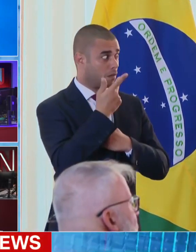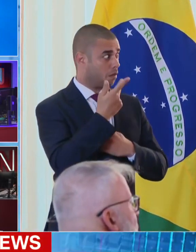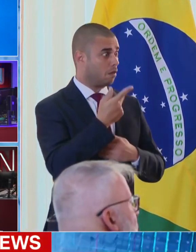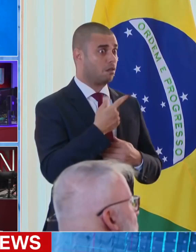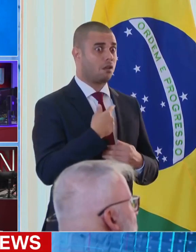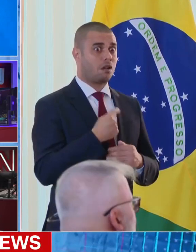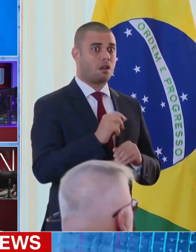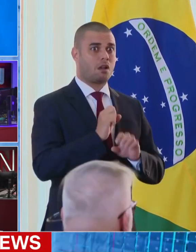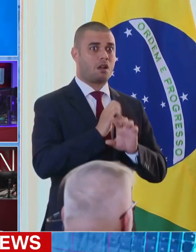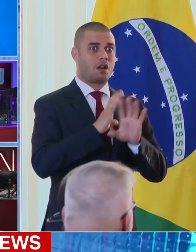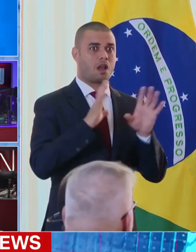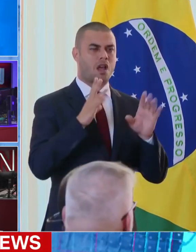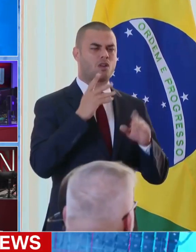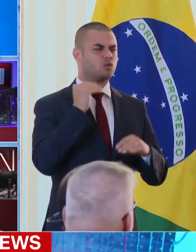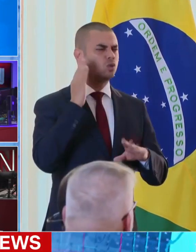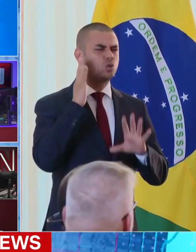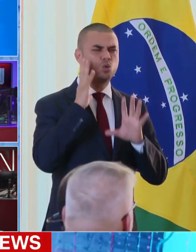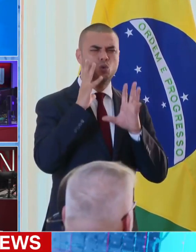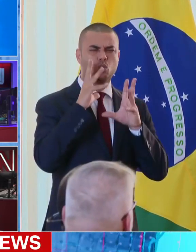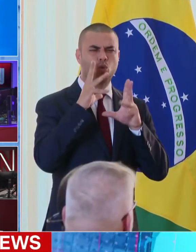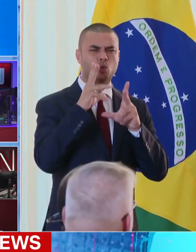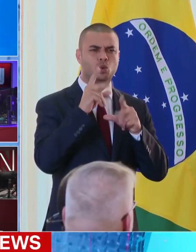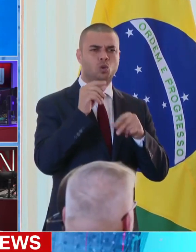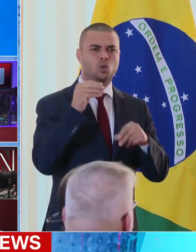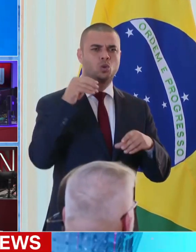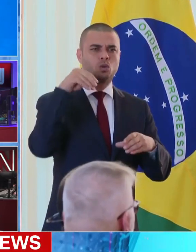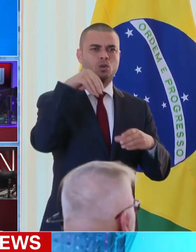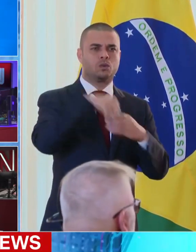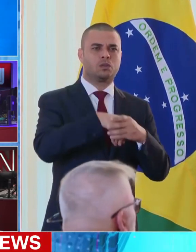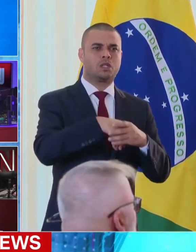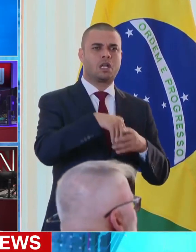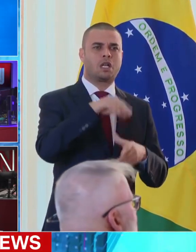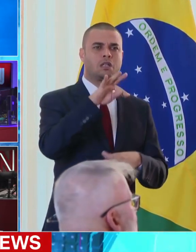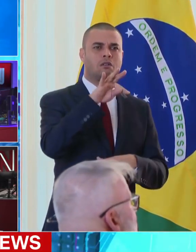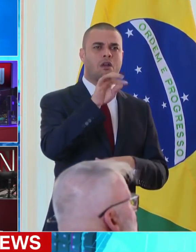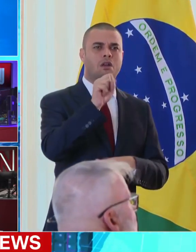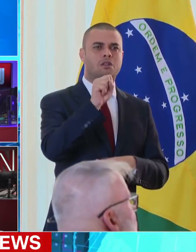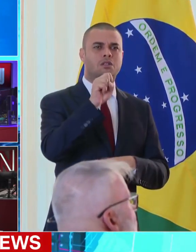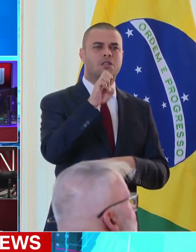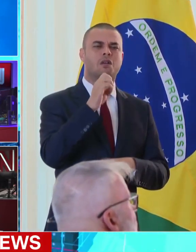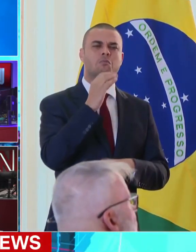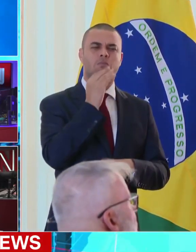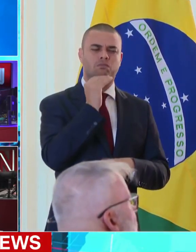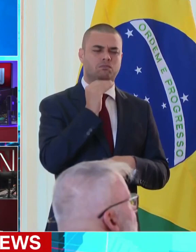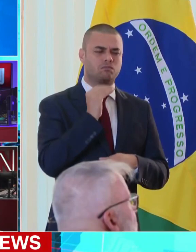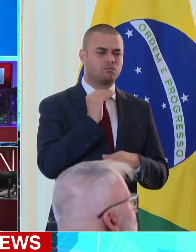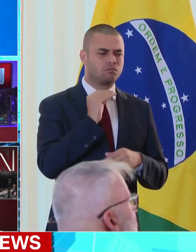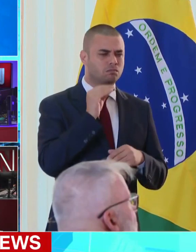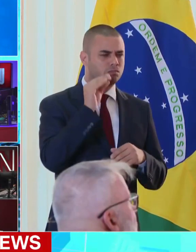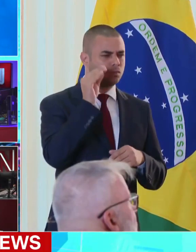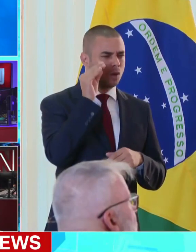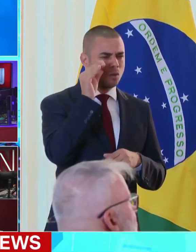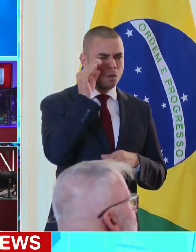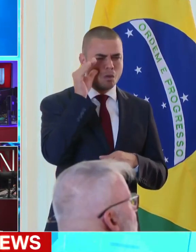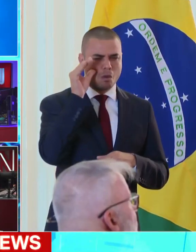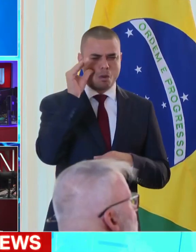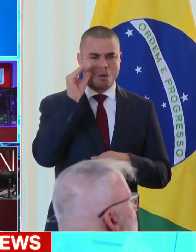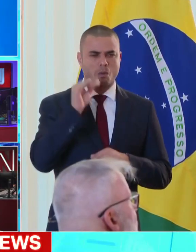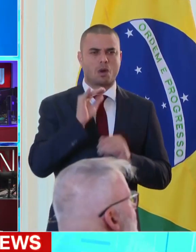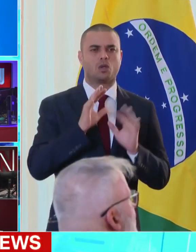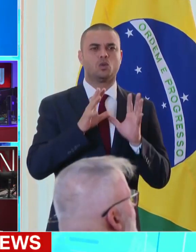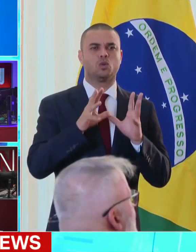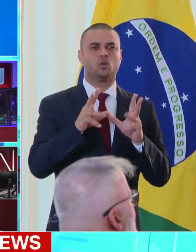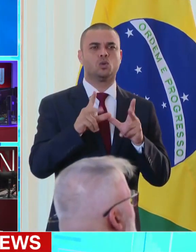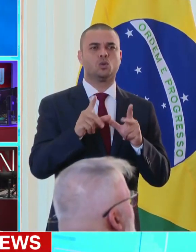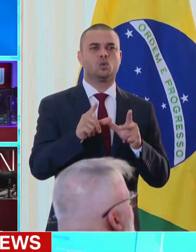discurso o que que é o ministério público eleitoral tá dizendo olha se não dá para entender e não para de pé nada do que o presente disse aos embaixadores a gente só pode